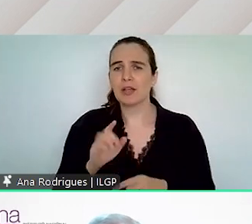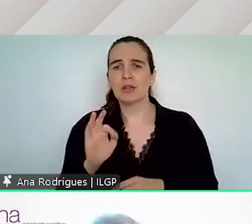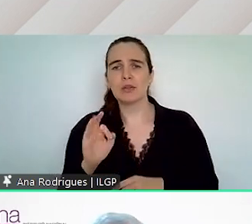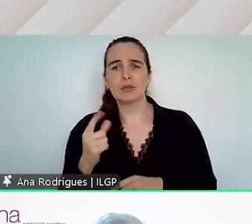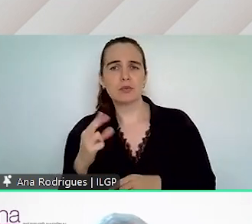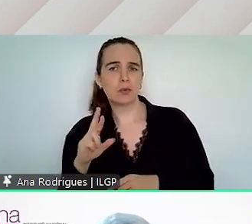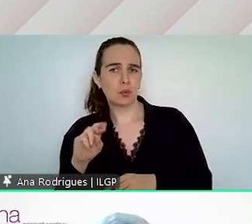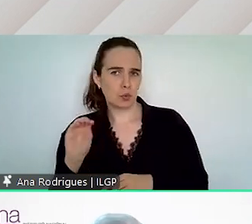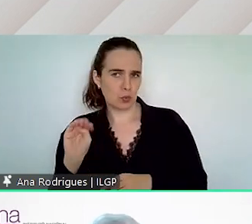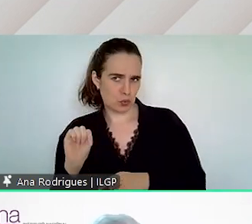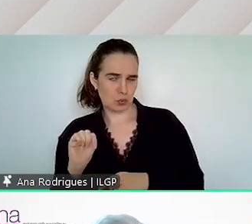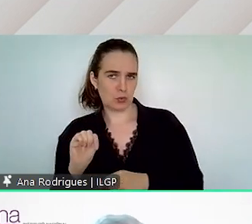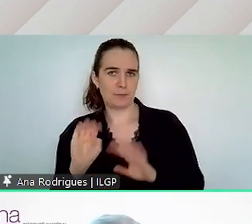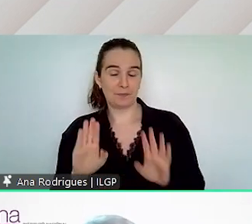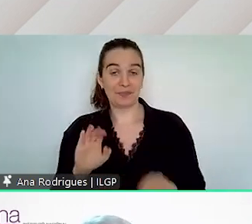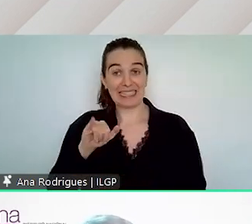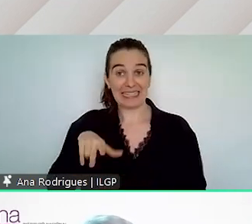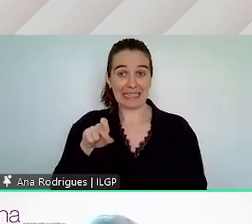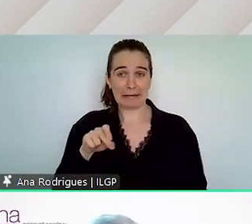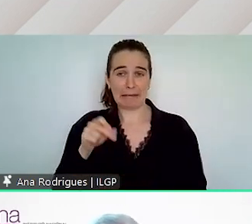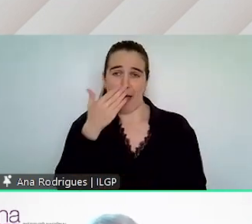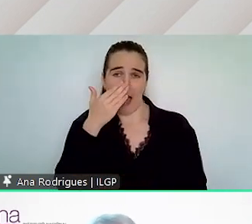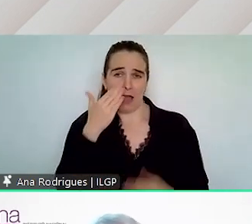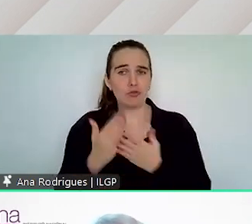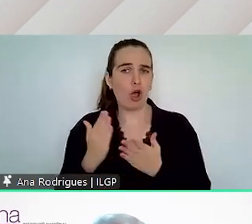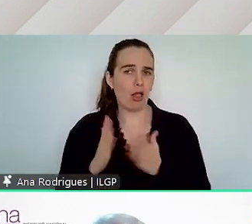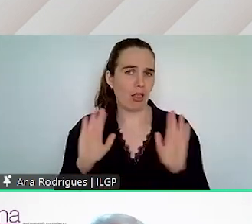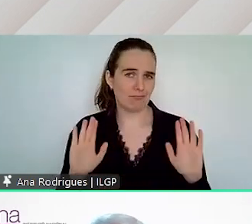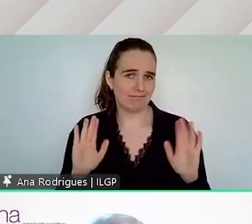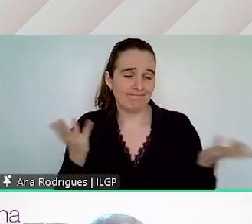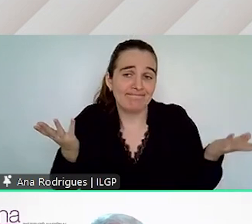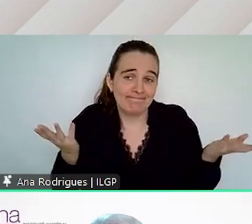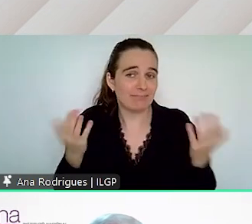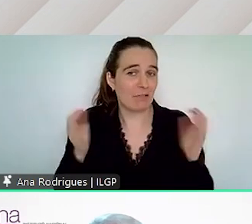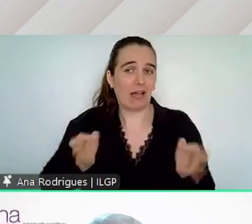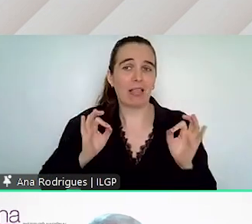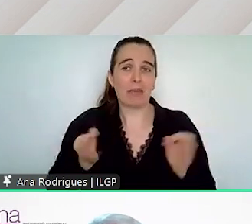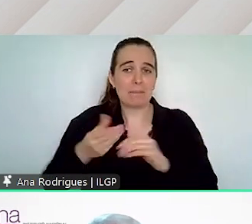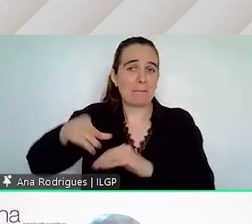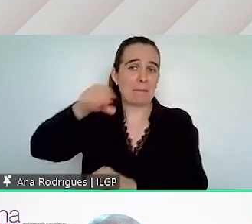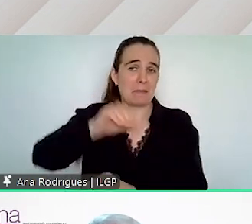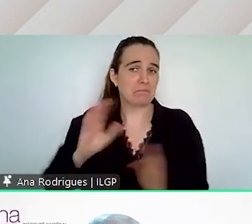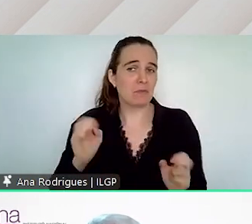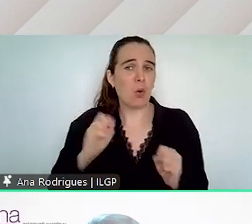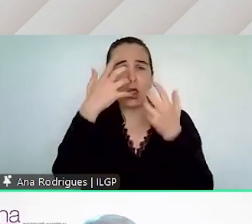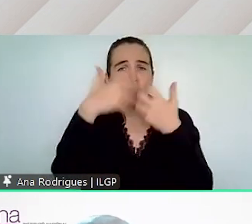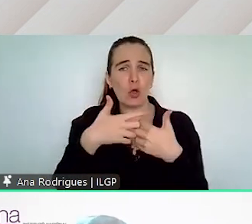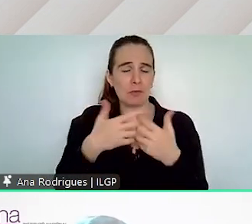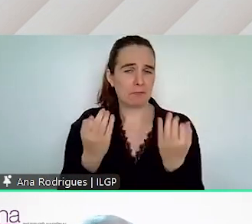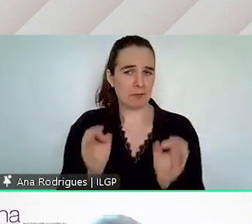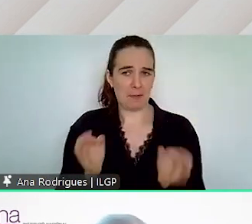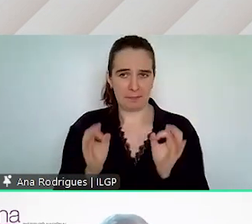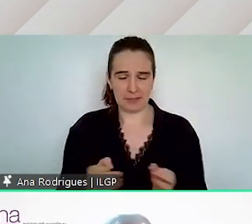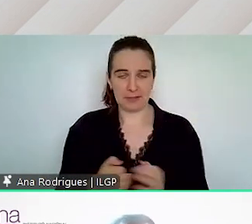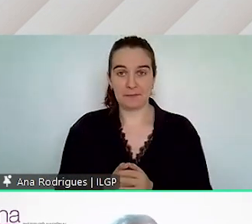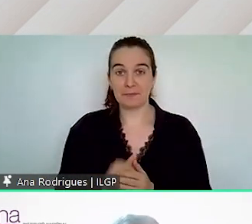O INE é uma escola, não vale a pena, enfim, termos dúvidas sobre isso. Eu gostaria, aliás, de citar